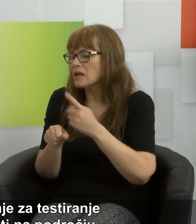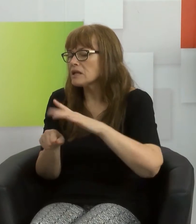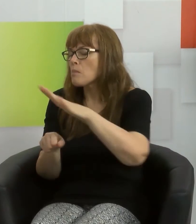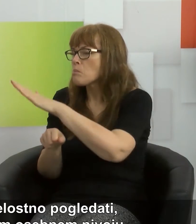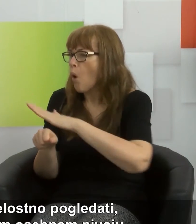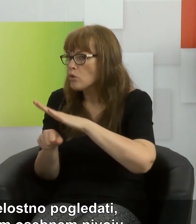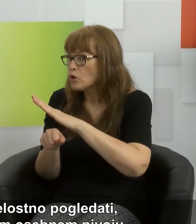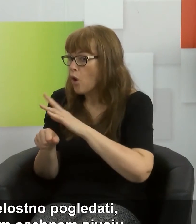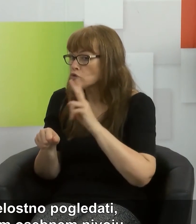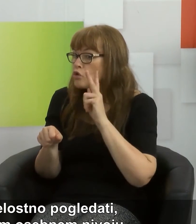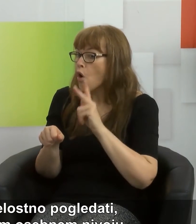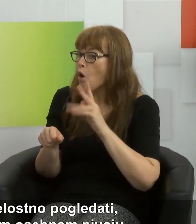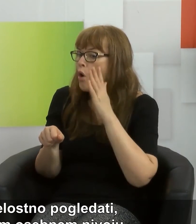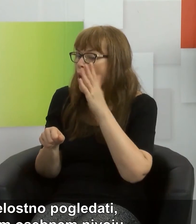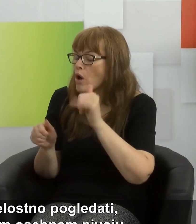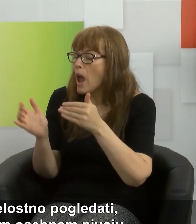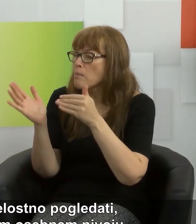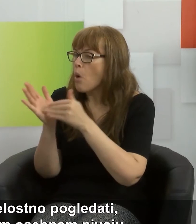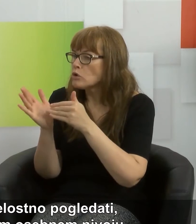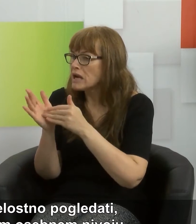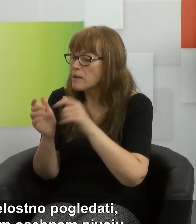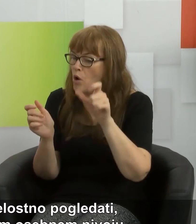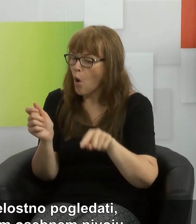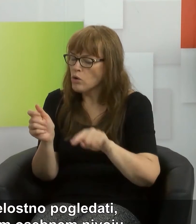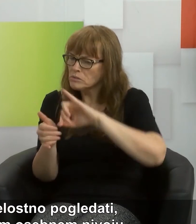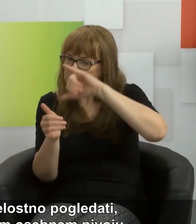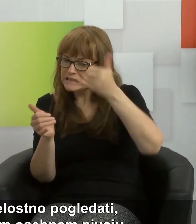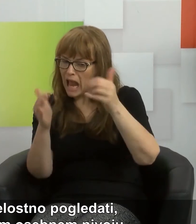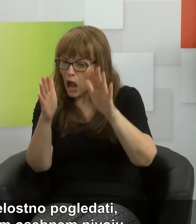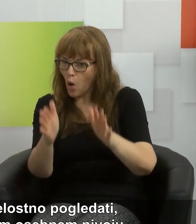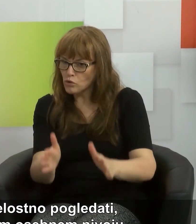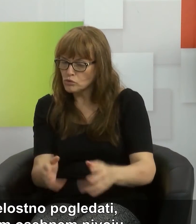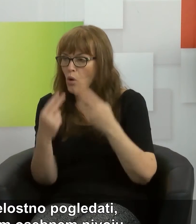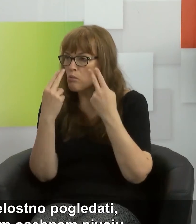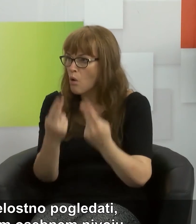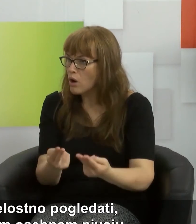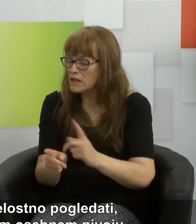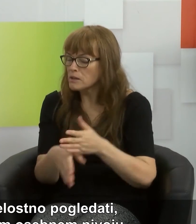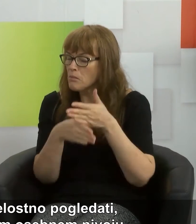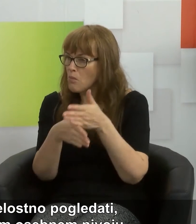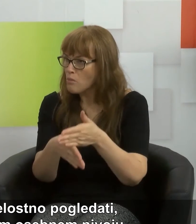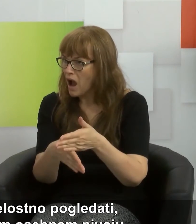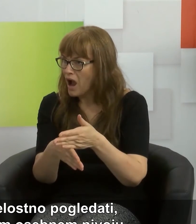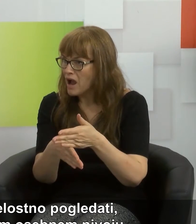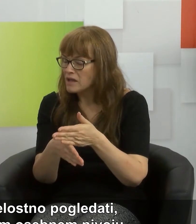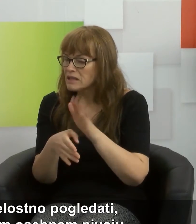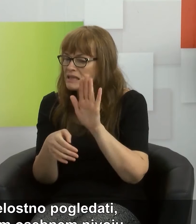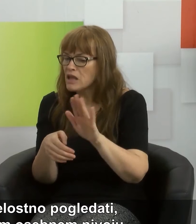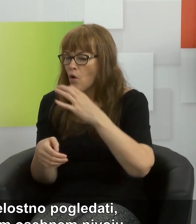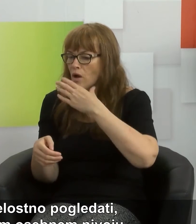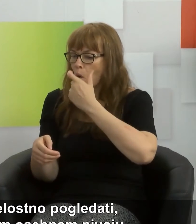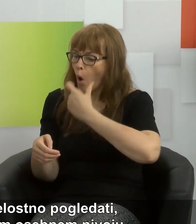področju, ko je potrebno osebo celostno pogledati, pomagati na njihovem